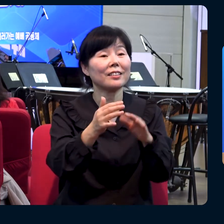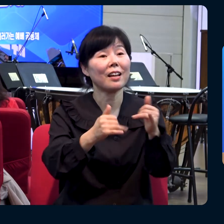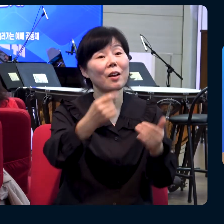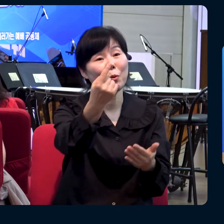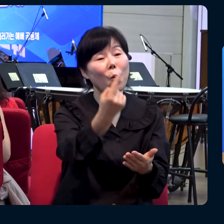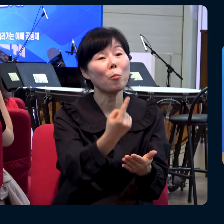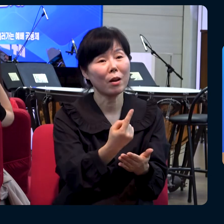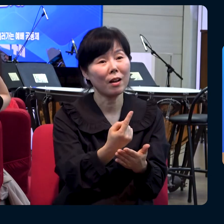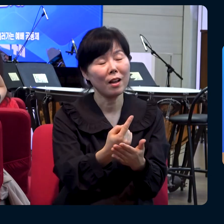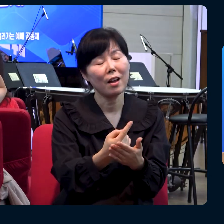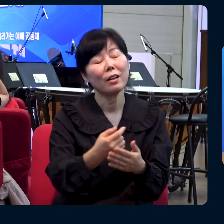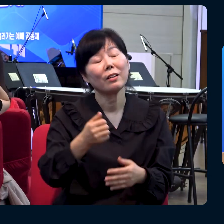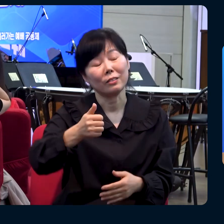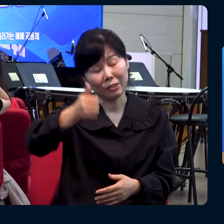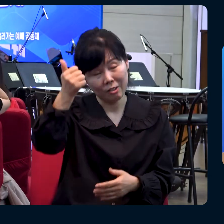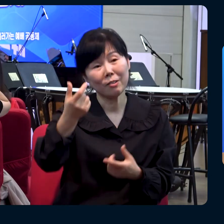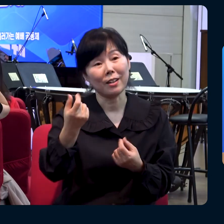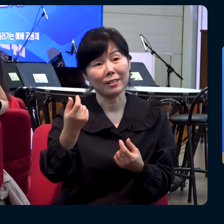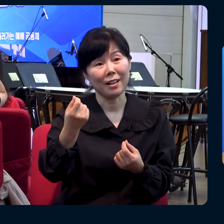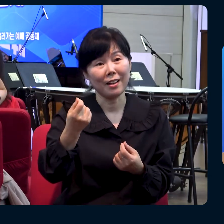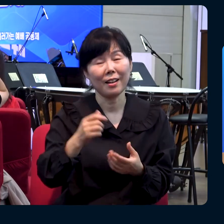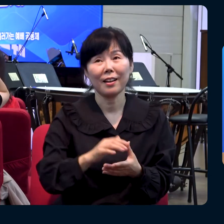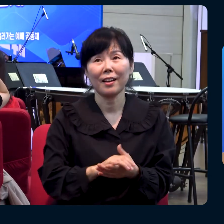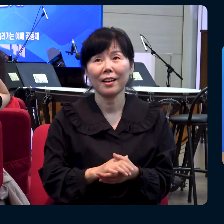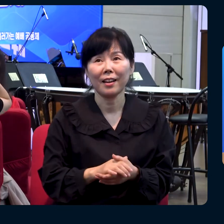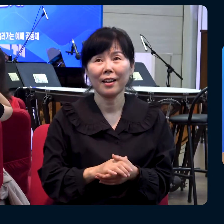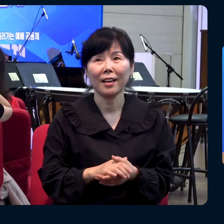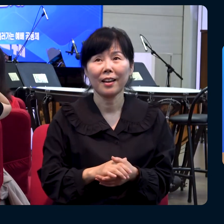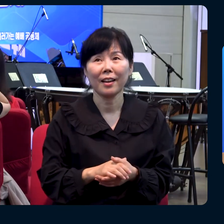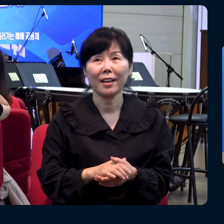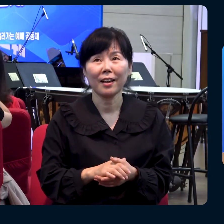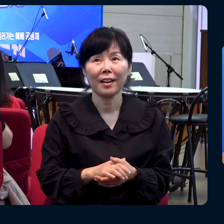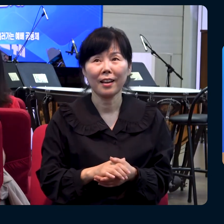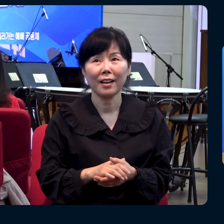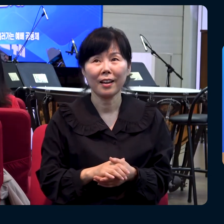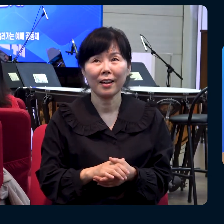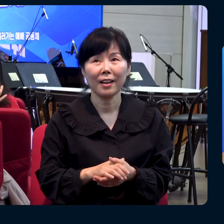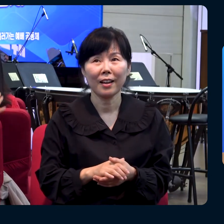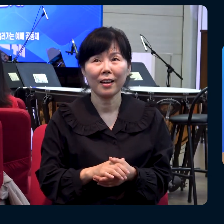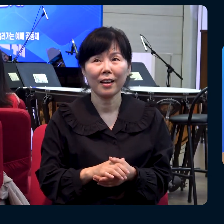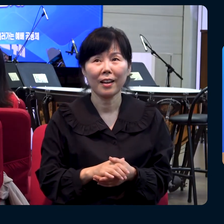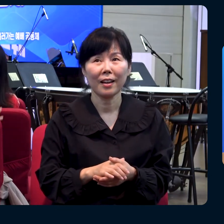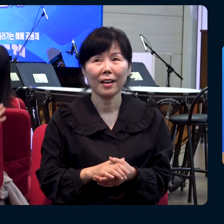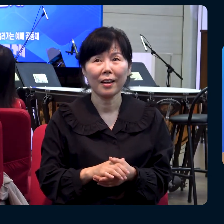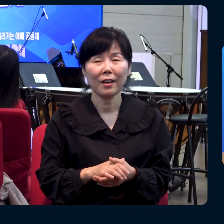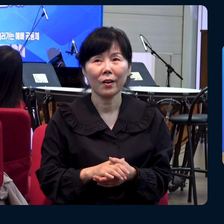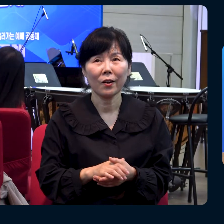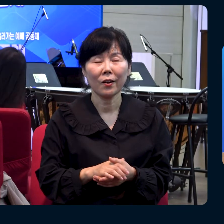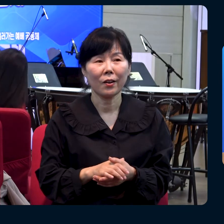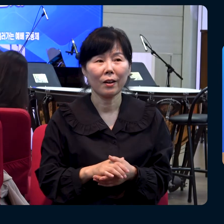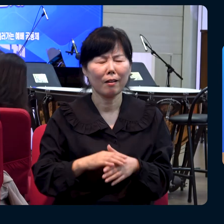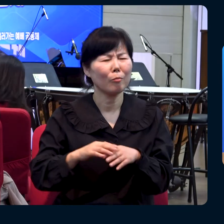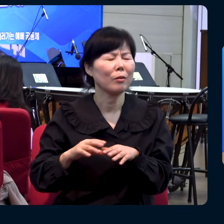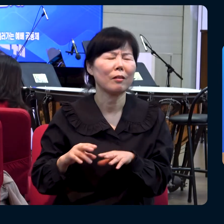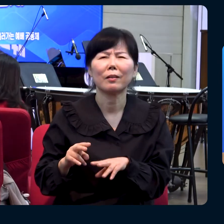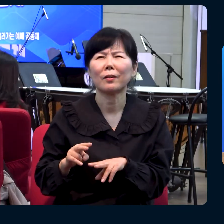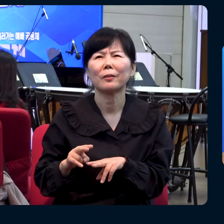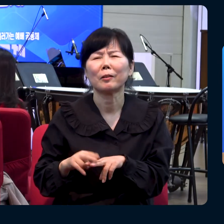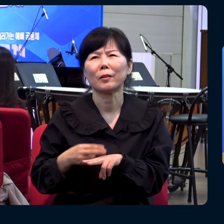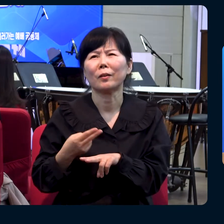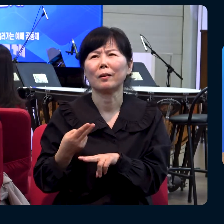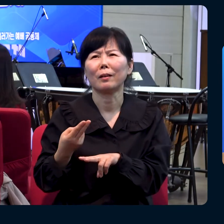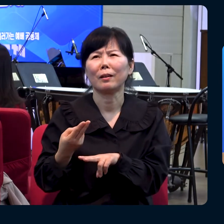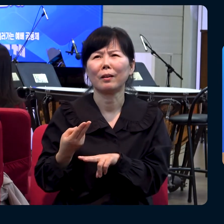다 받아서 오세요. 이분들이 그 무소유 이런 집착하지 않는 성품 훈련을 다 받아서